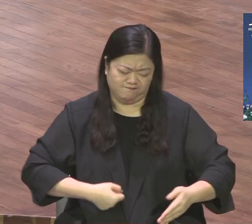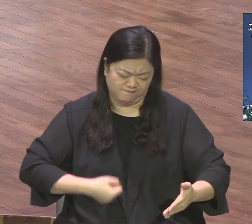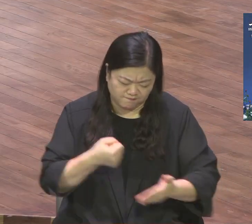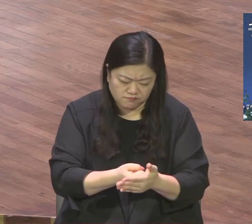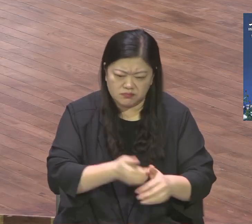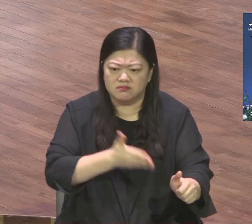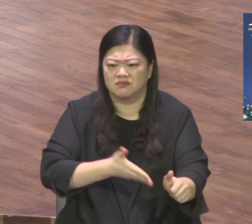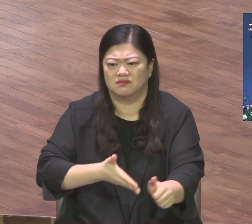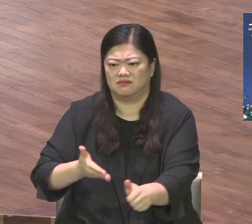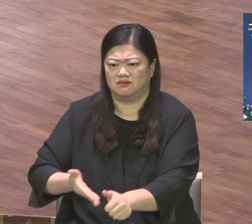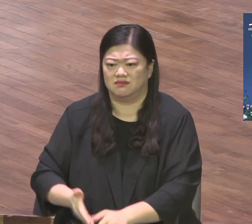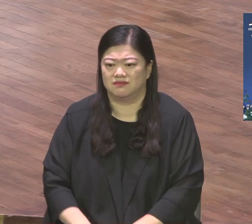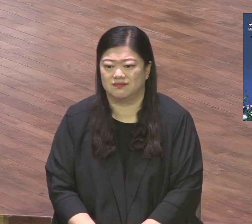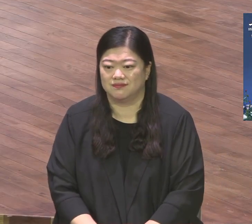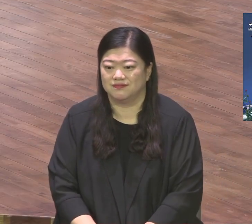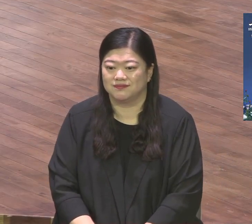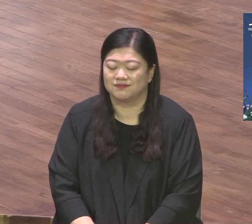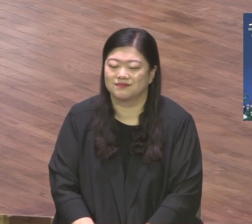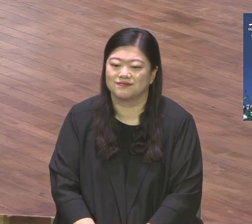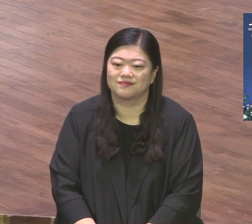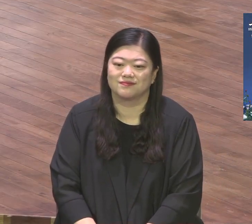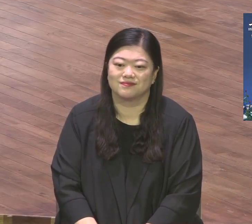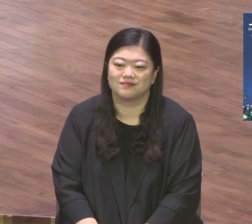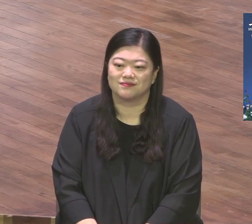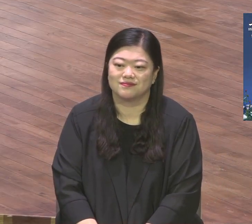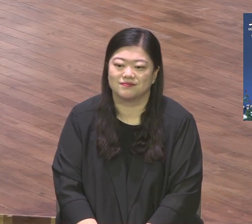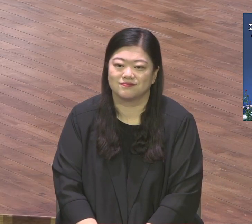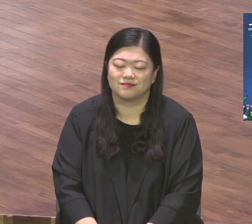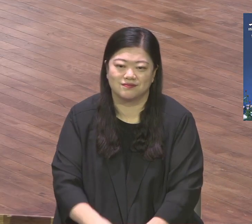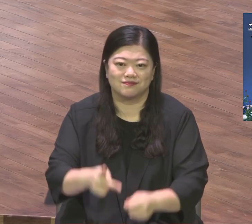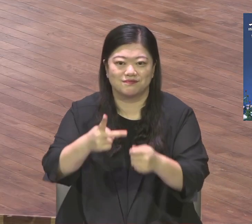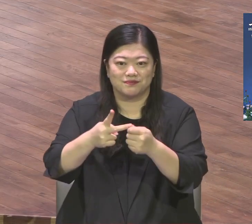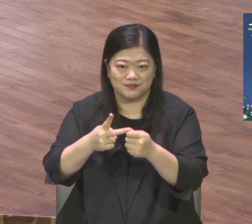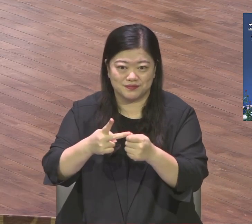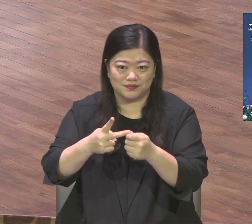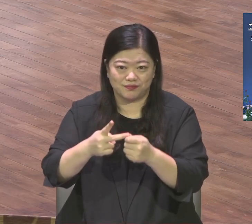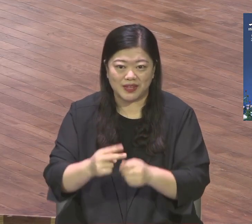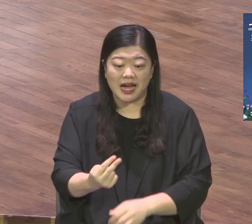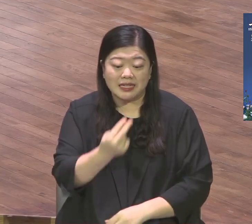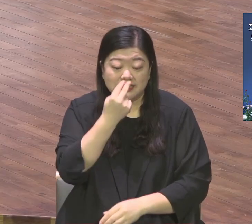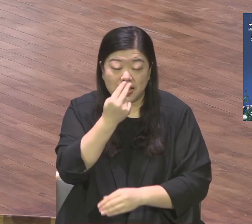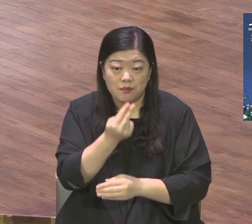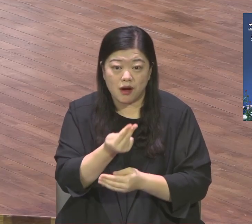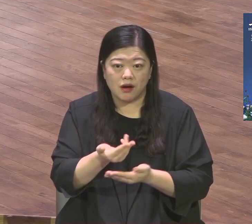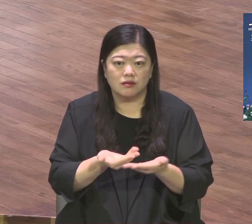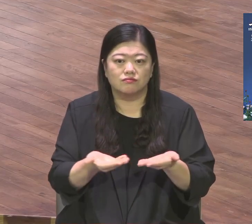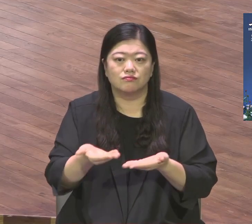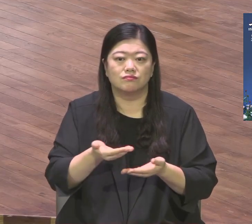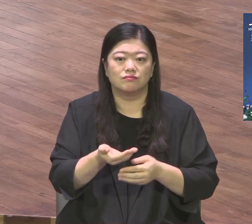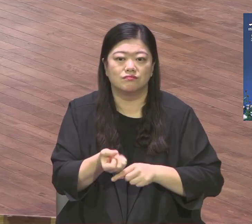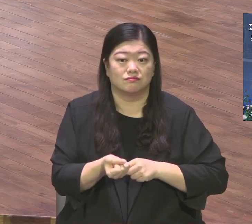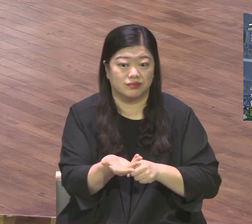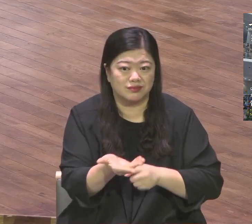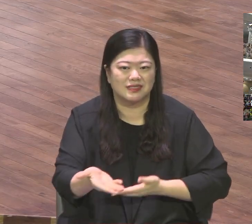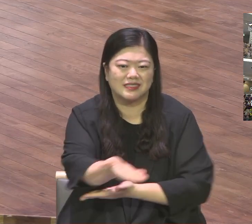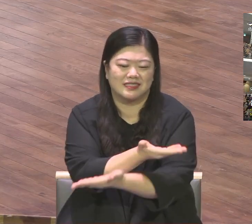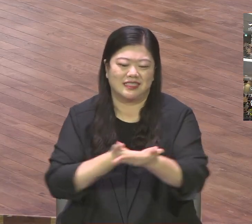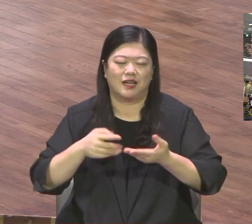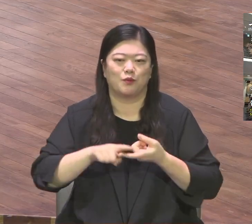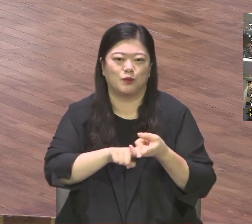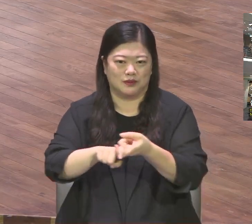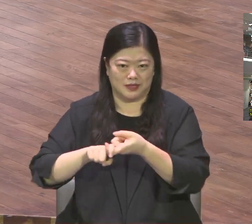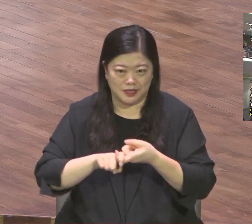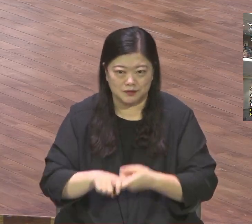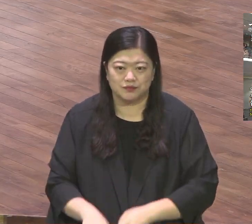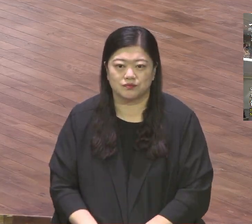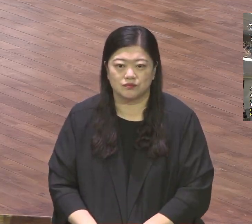일에 최고로 쓰임 받기를 주님으로 축복합니다. 두 번째로 생명 나누는 사귐 공동체입니다. 3절 봅니다. 우리가